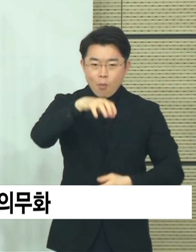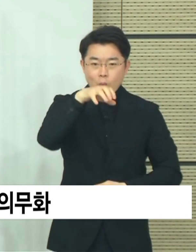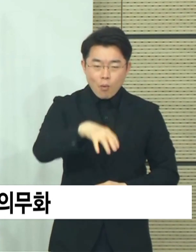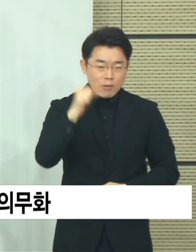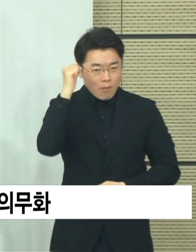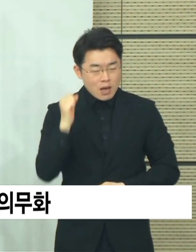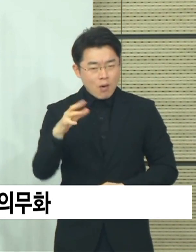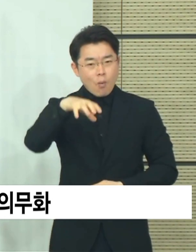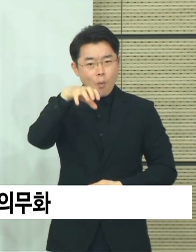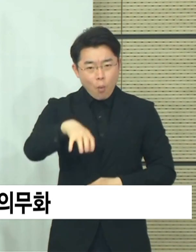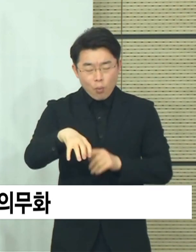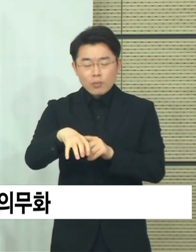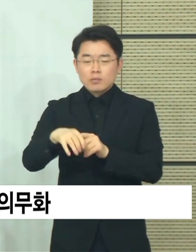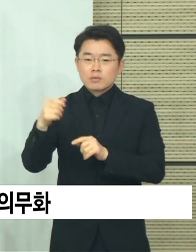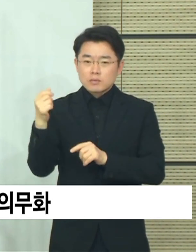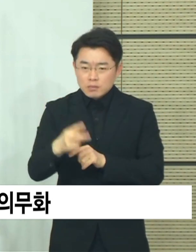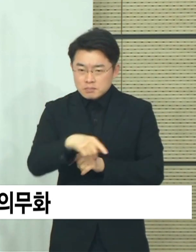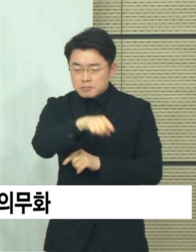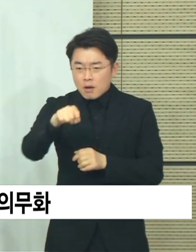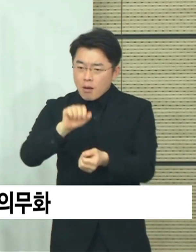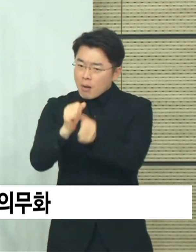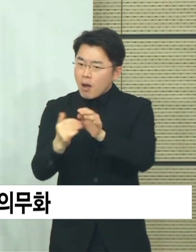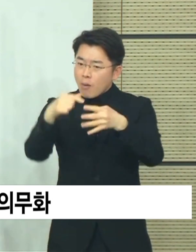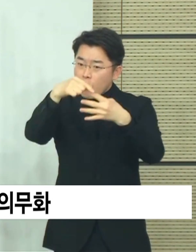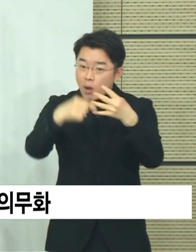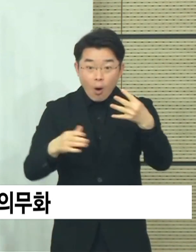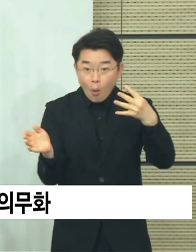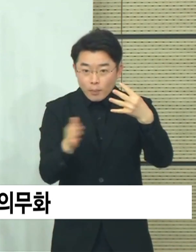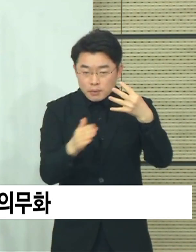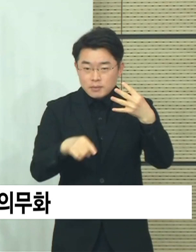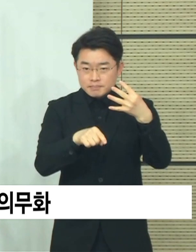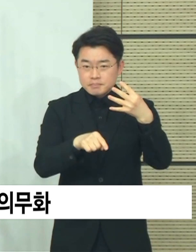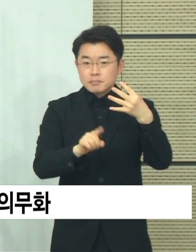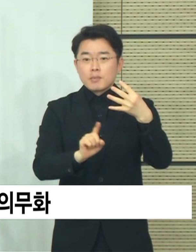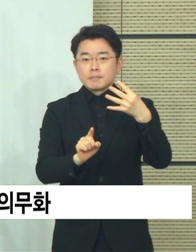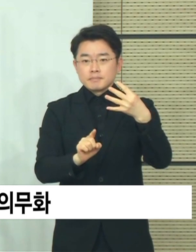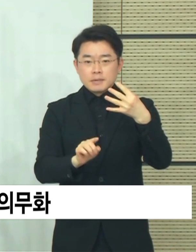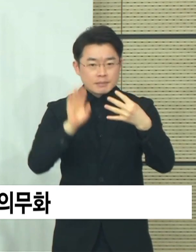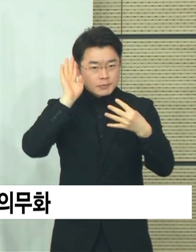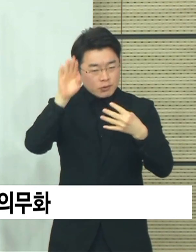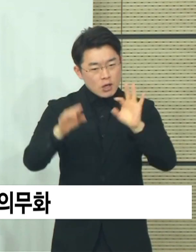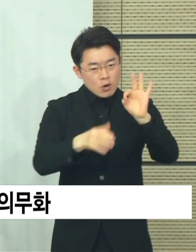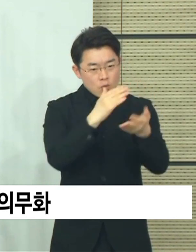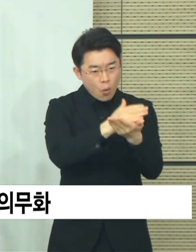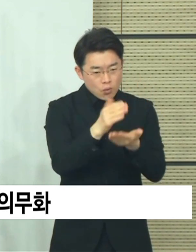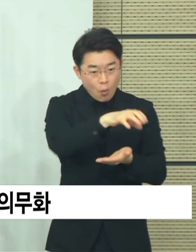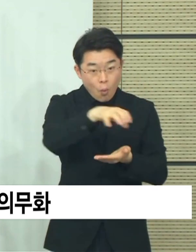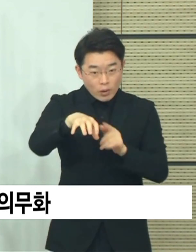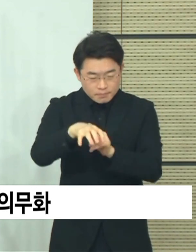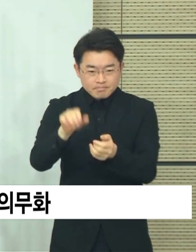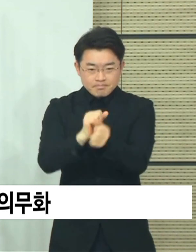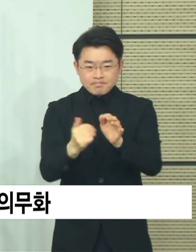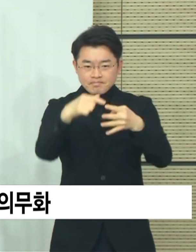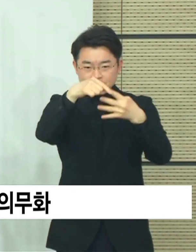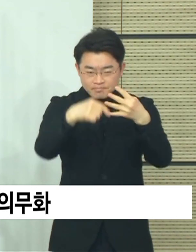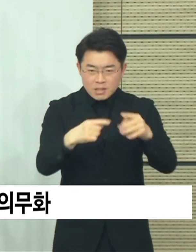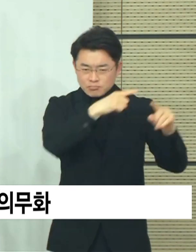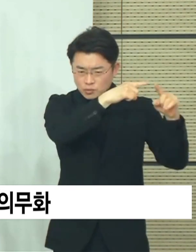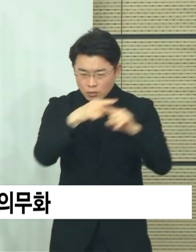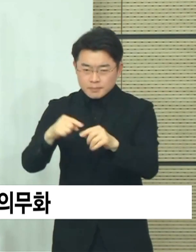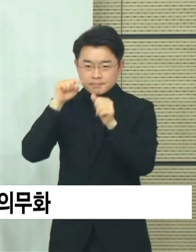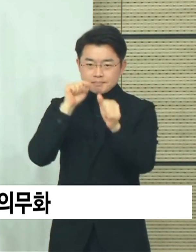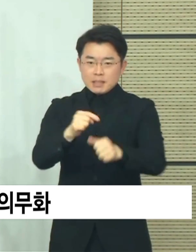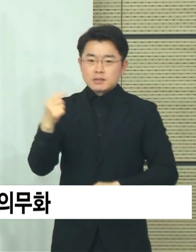등 기본 방역 수칙이 없던 10종의 시설에 대해서도 방역 수칙을 의무화하고 실내 체육